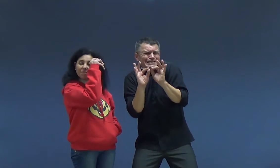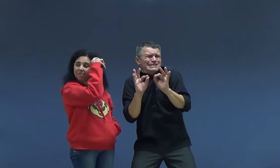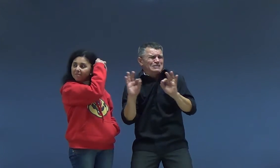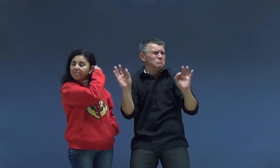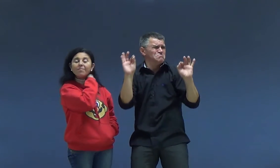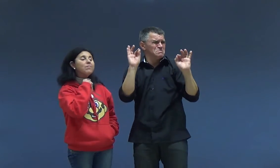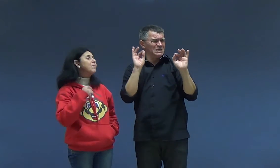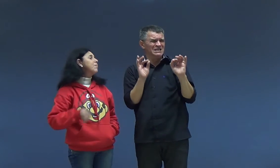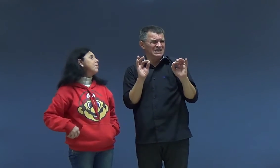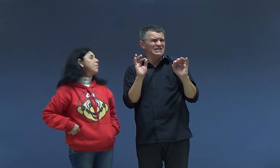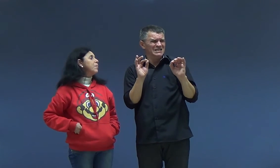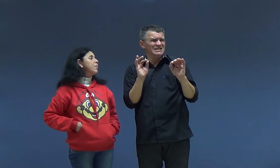Ela é tão simples.